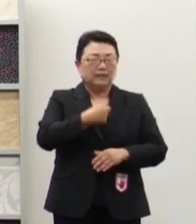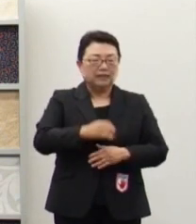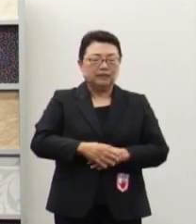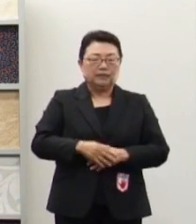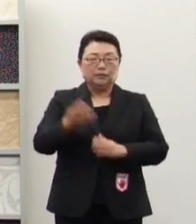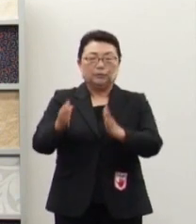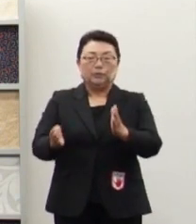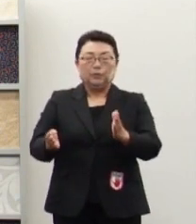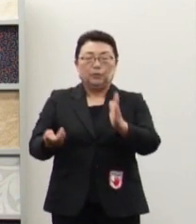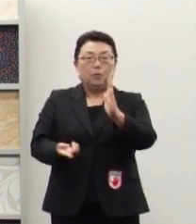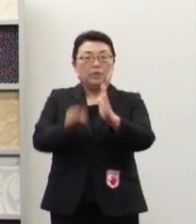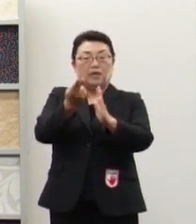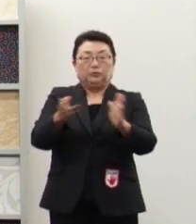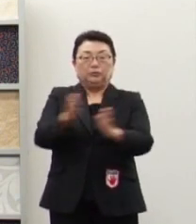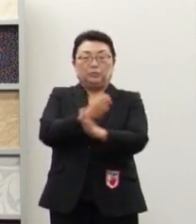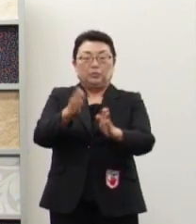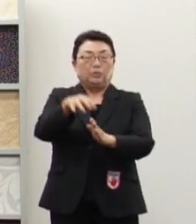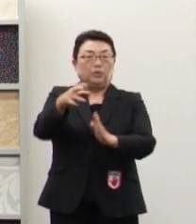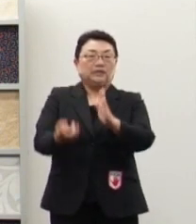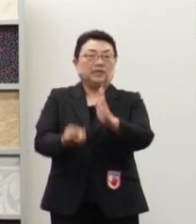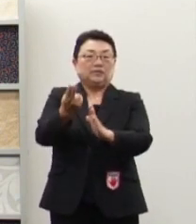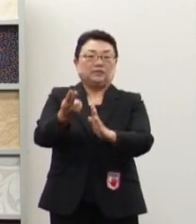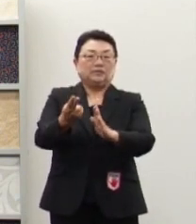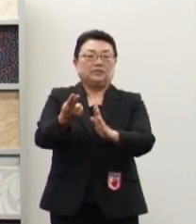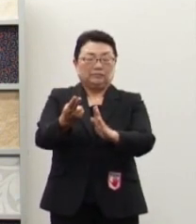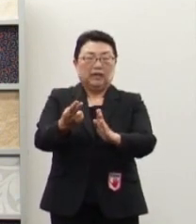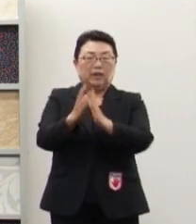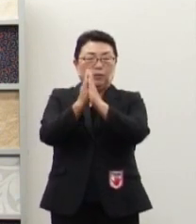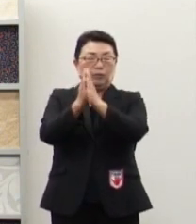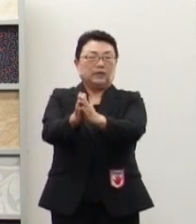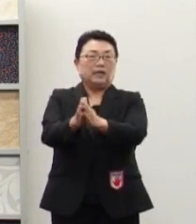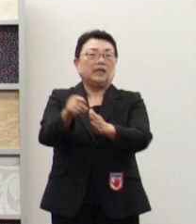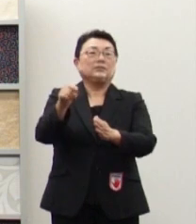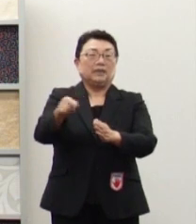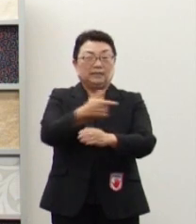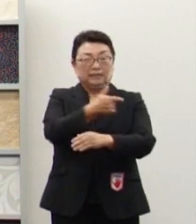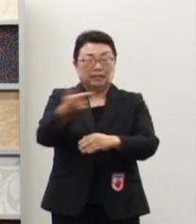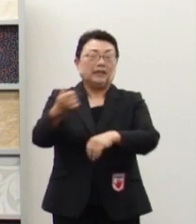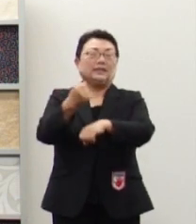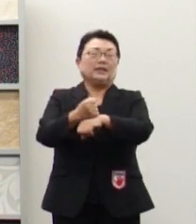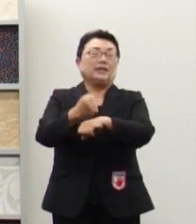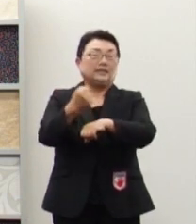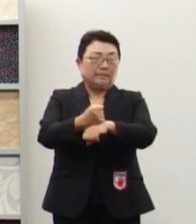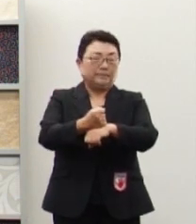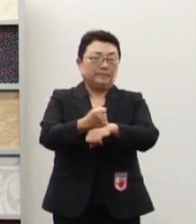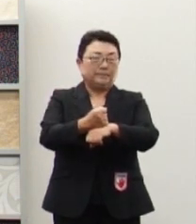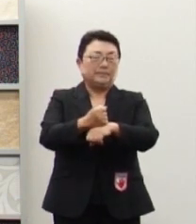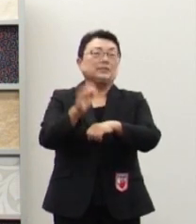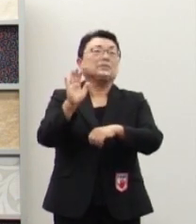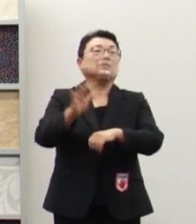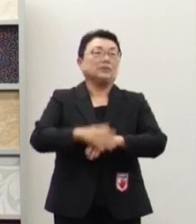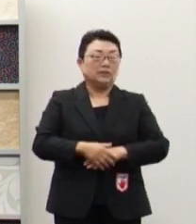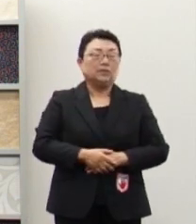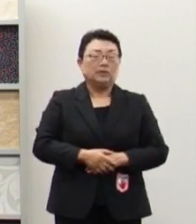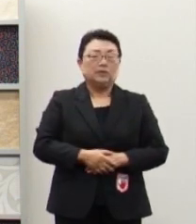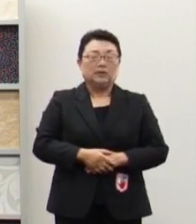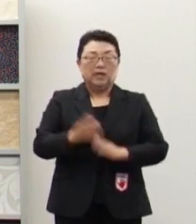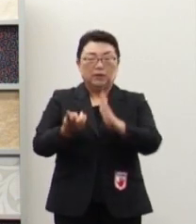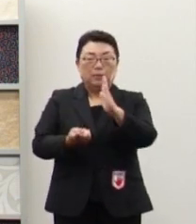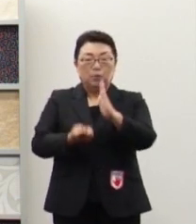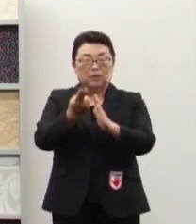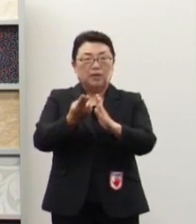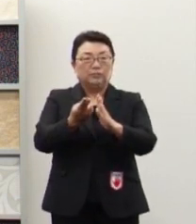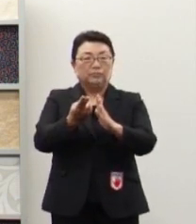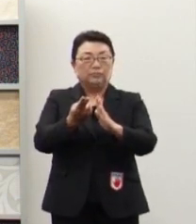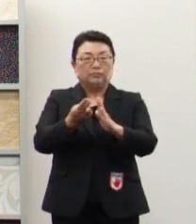療養施設をですね、設置するのはかなり大変なその作業というかになります。ホテル